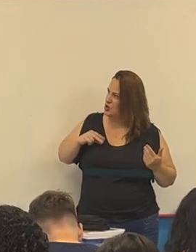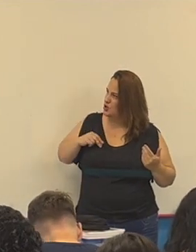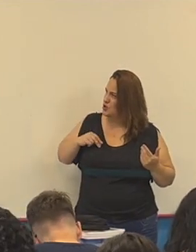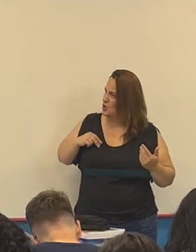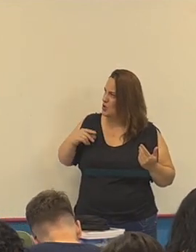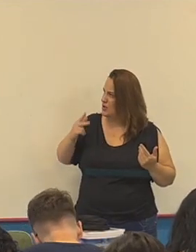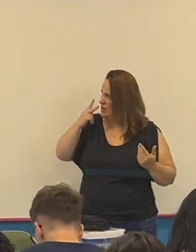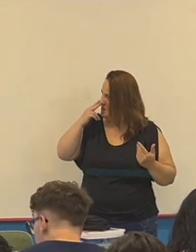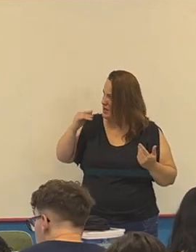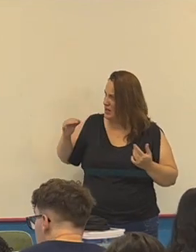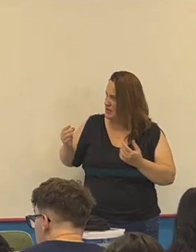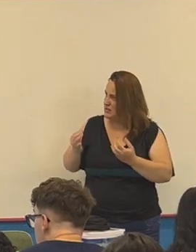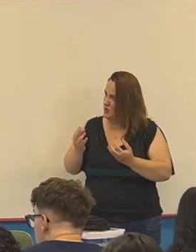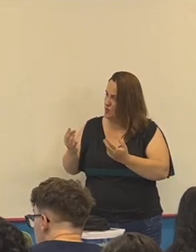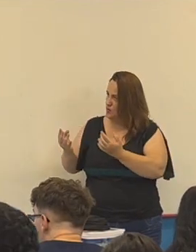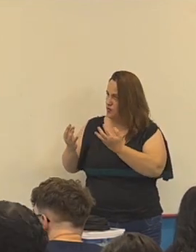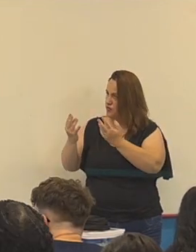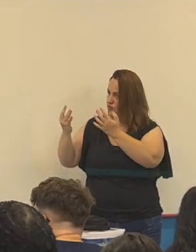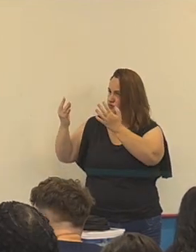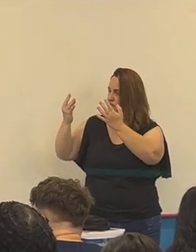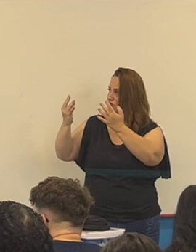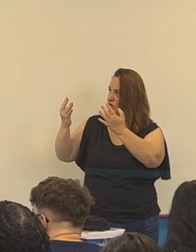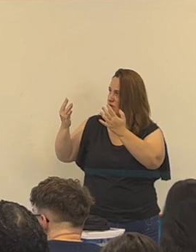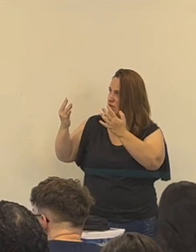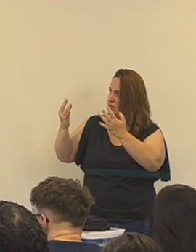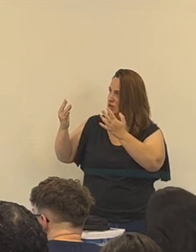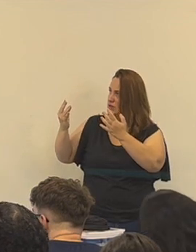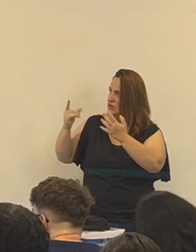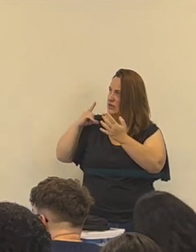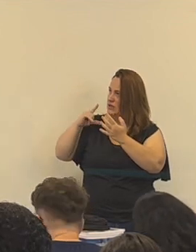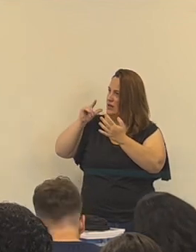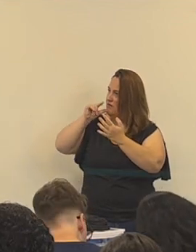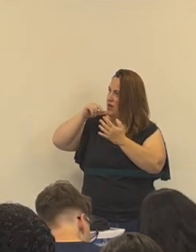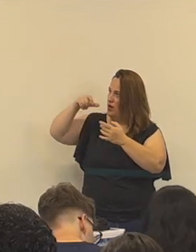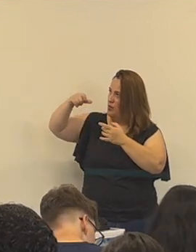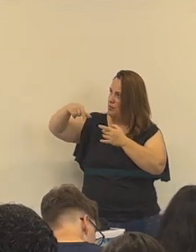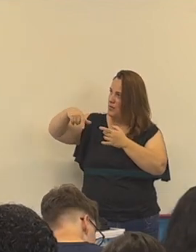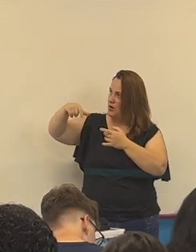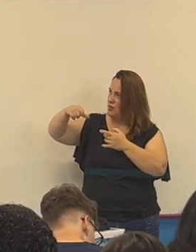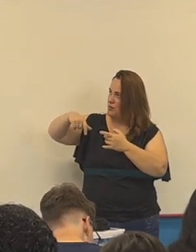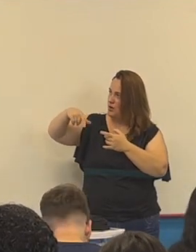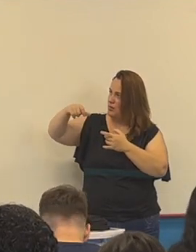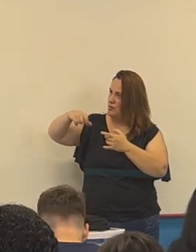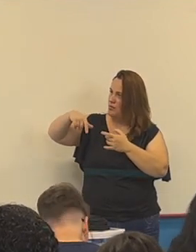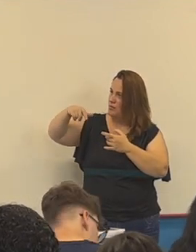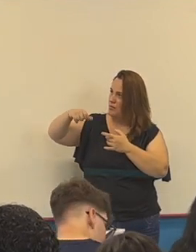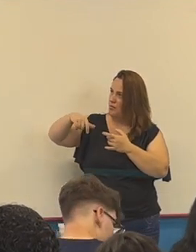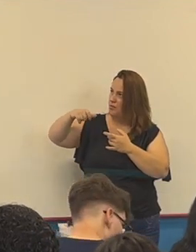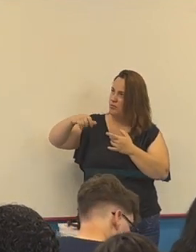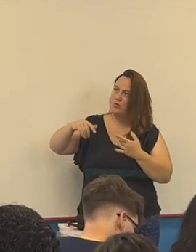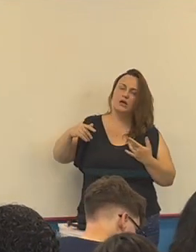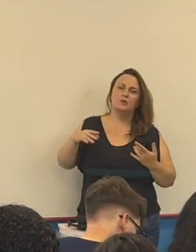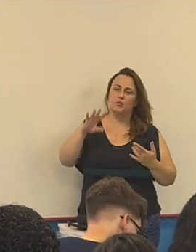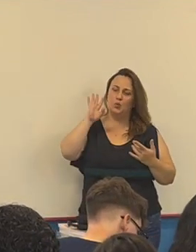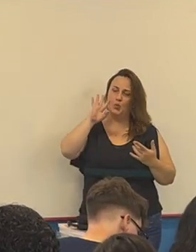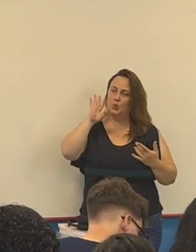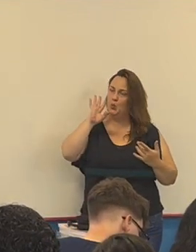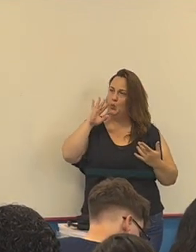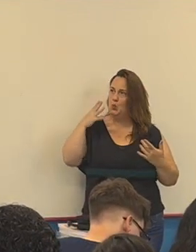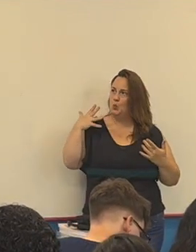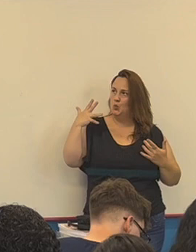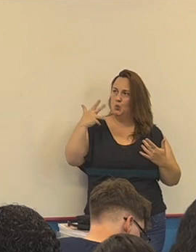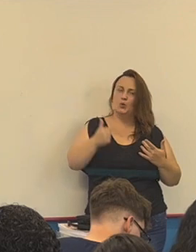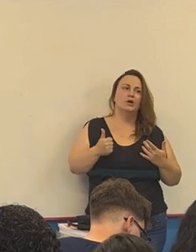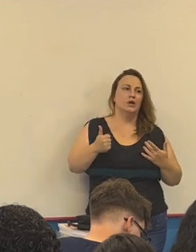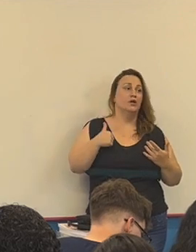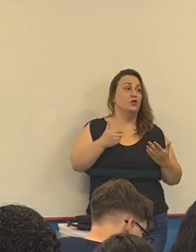Aqui provavelmente pegou fogo, né? Então, aqui, pô, teve infiltração e tal. Então, eu comecei, que